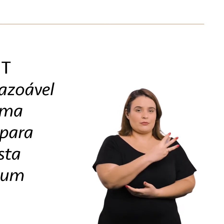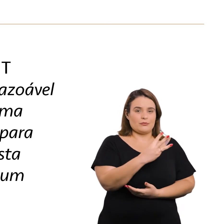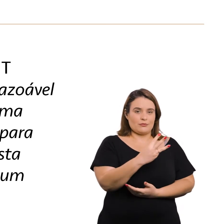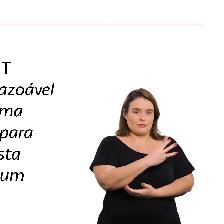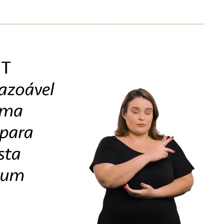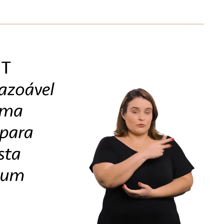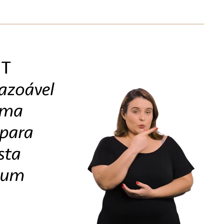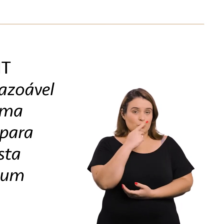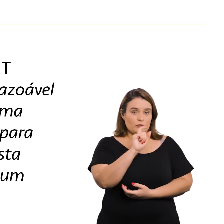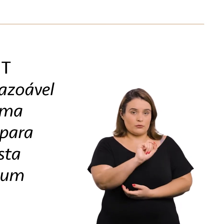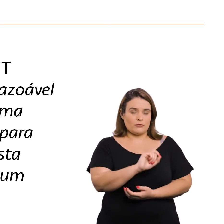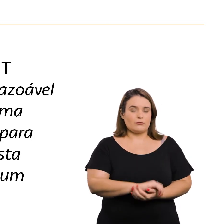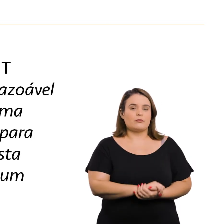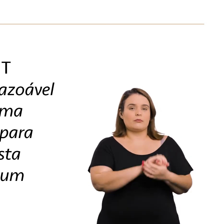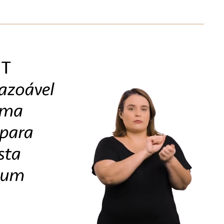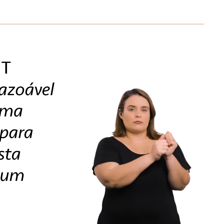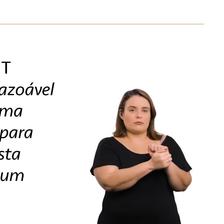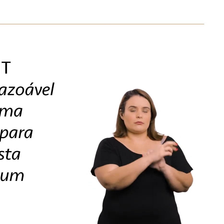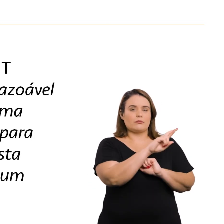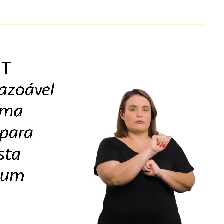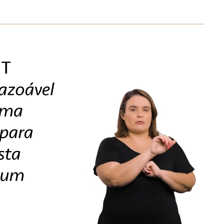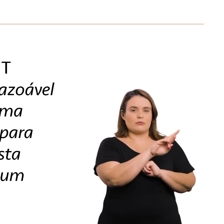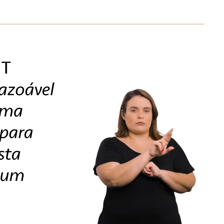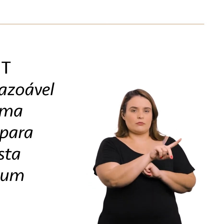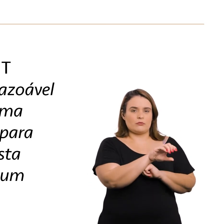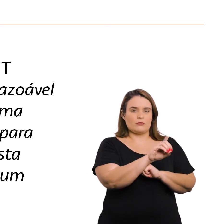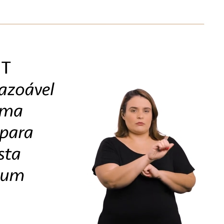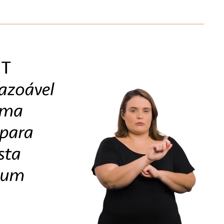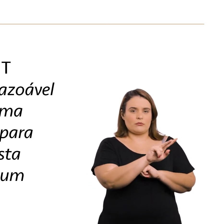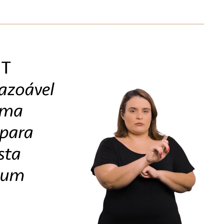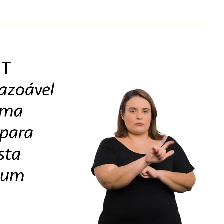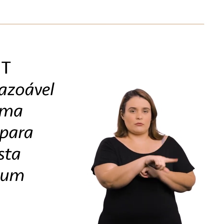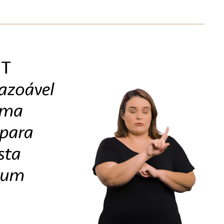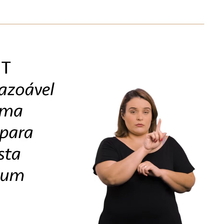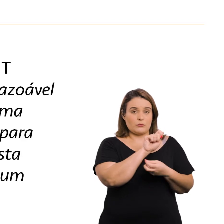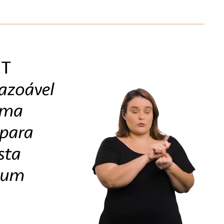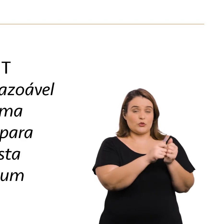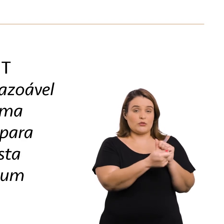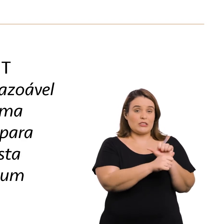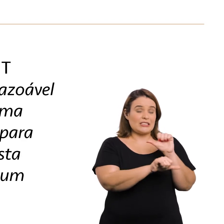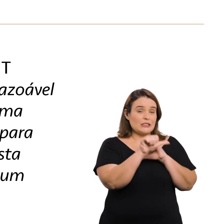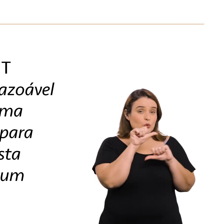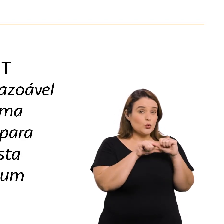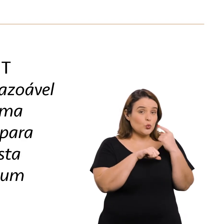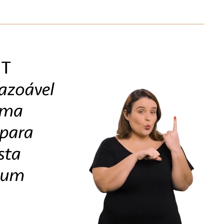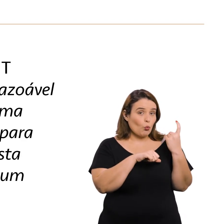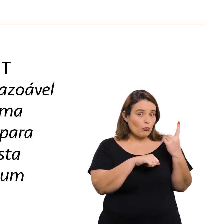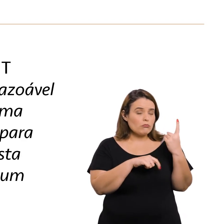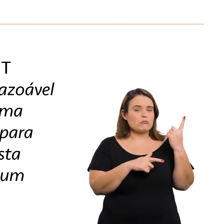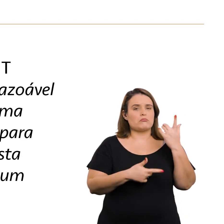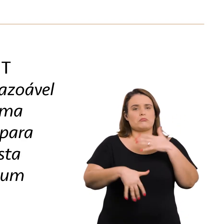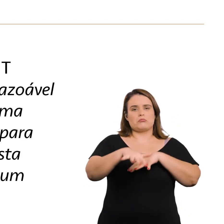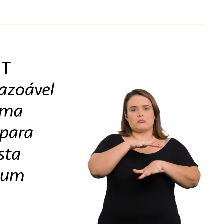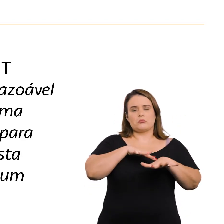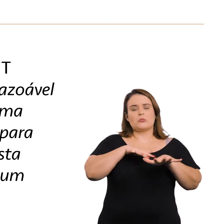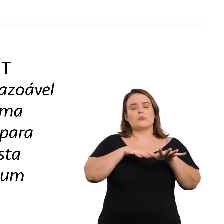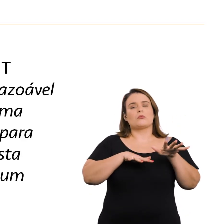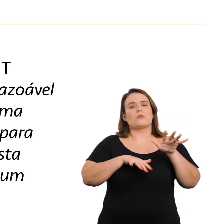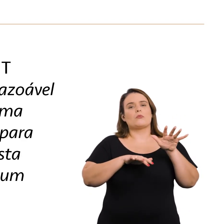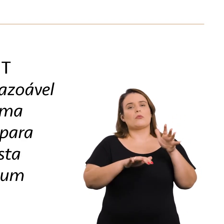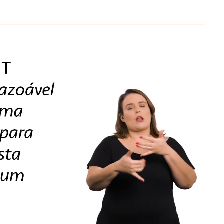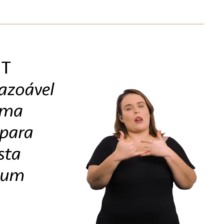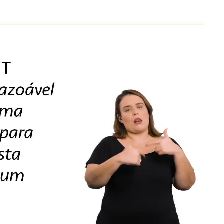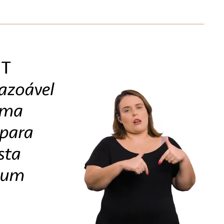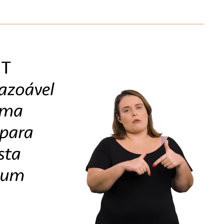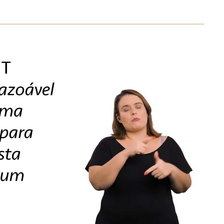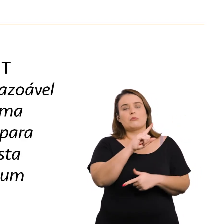aspas, a adaptação razoável é normalmente vista como uma modificação individualizada para o ambiente laboral, em